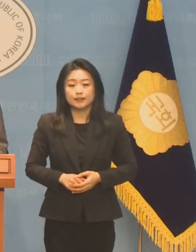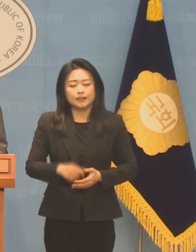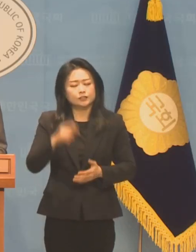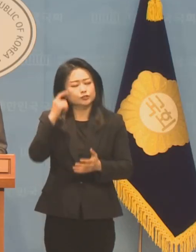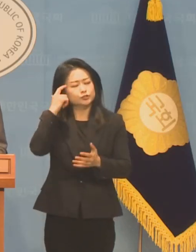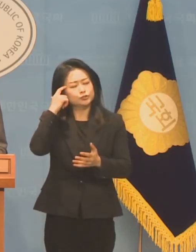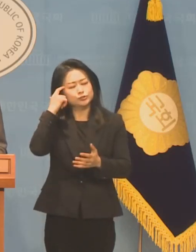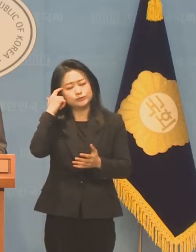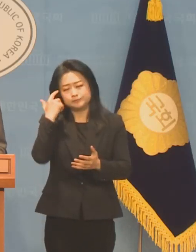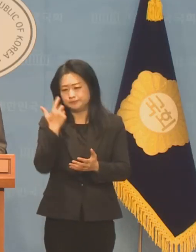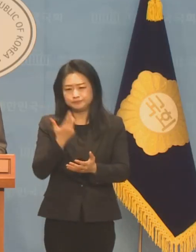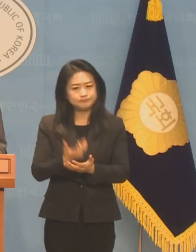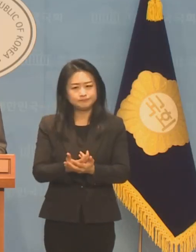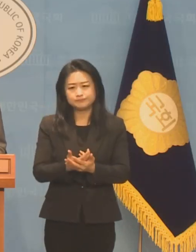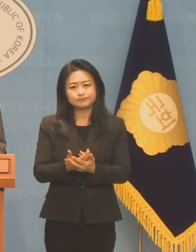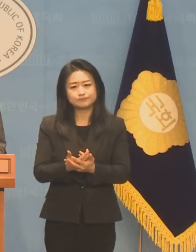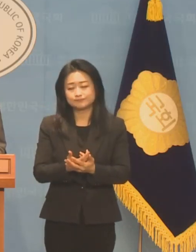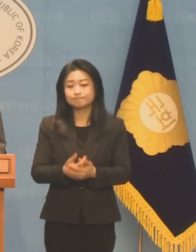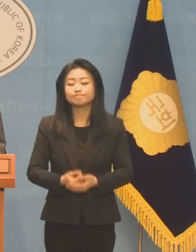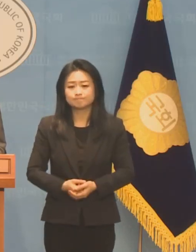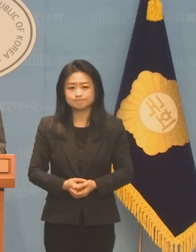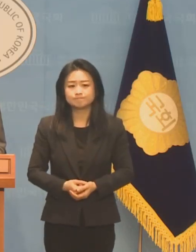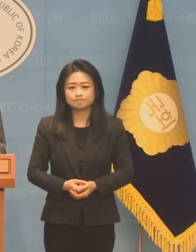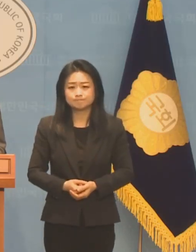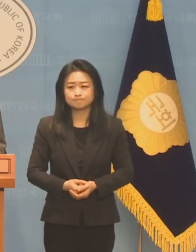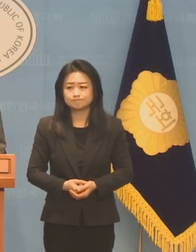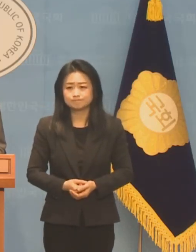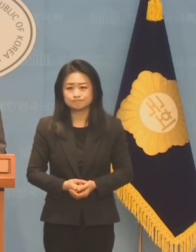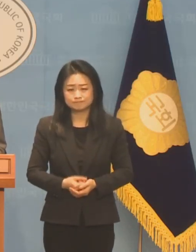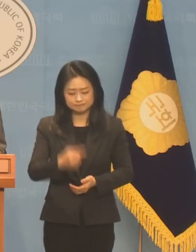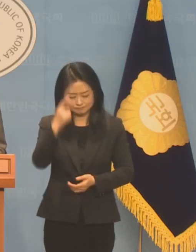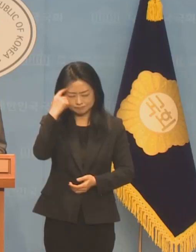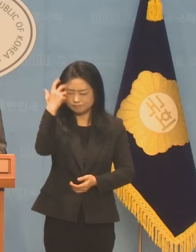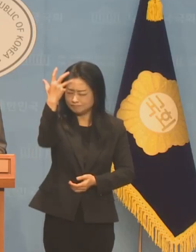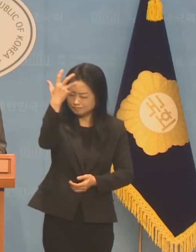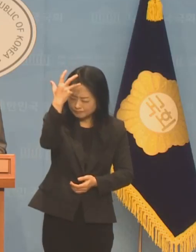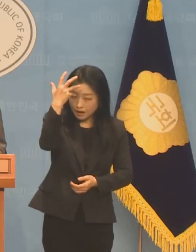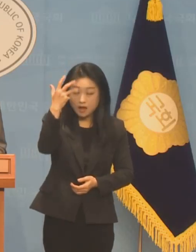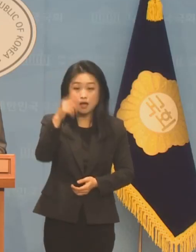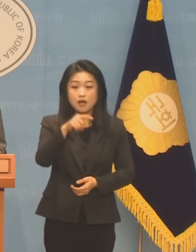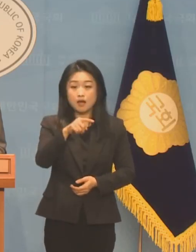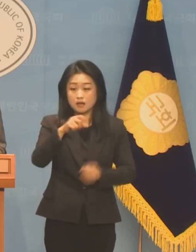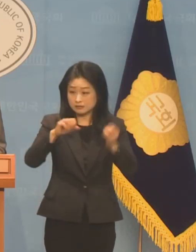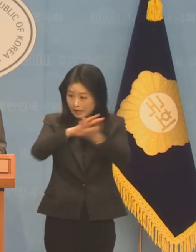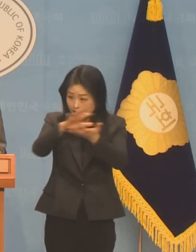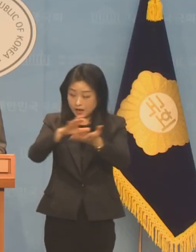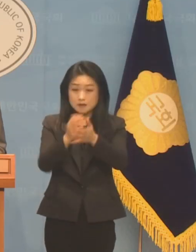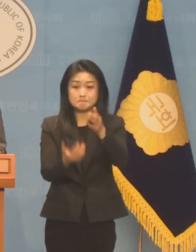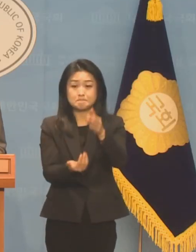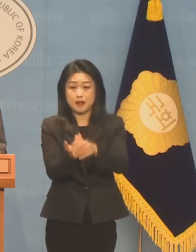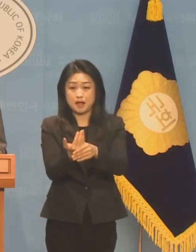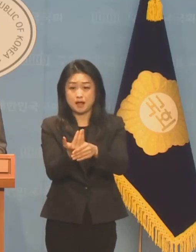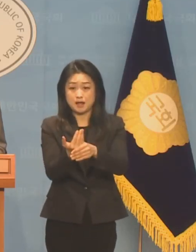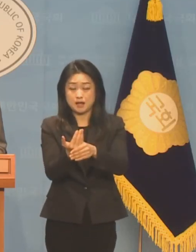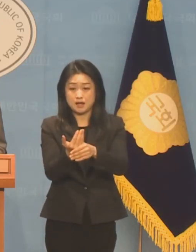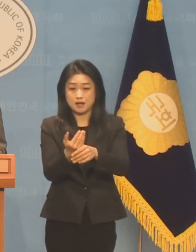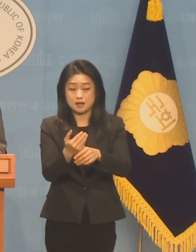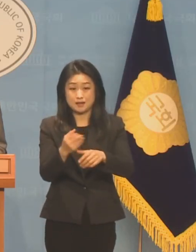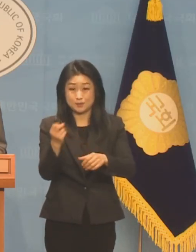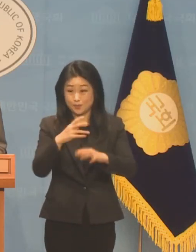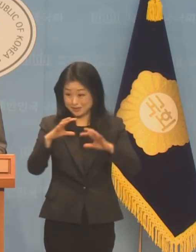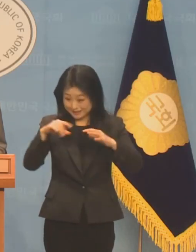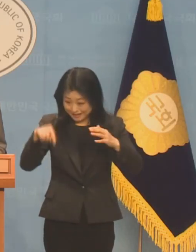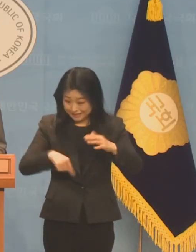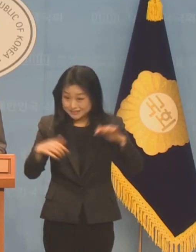충격을 넘어 경악스럽습니다. 망상에 빠져 내란을 일으키더니 이제 내전을